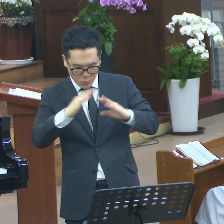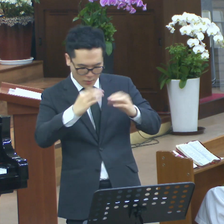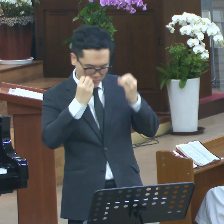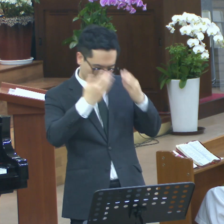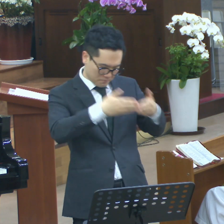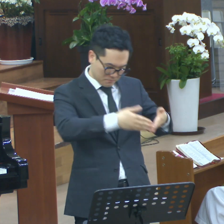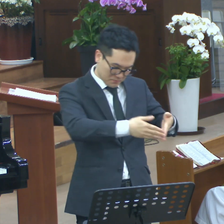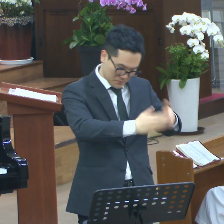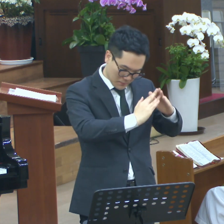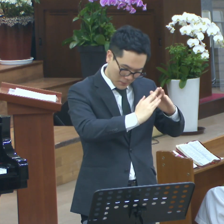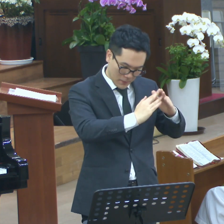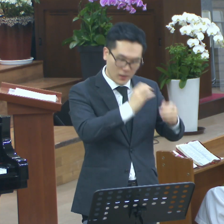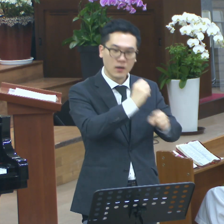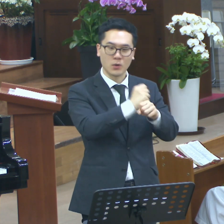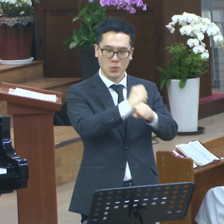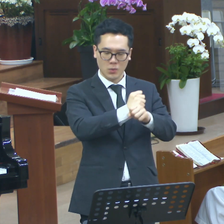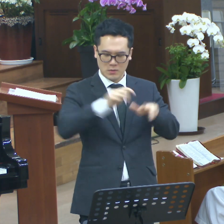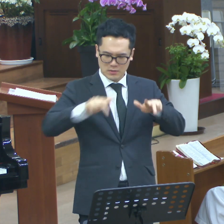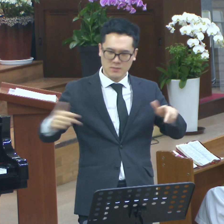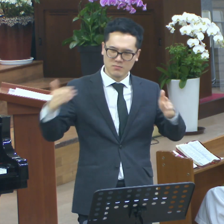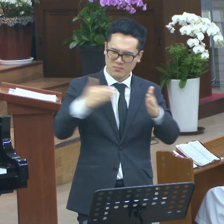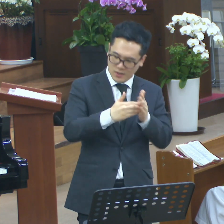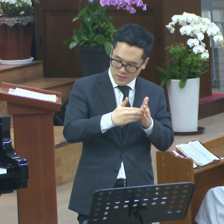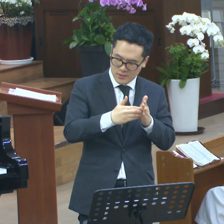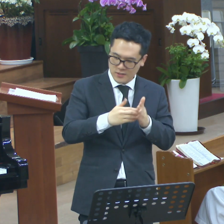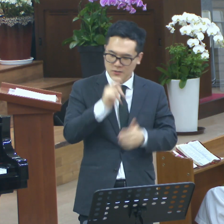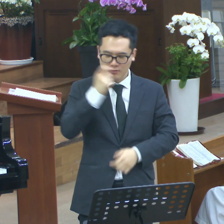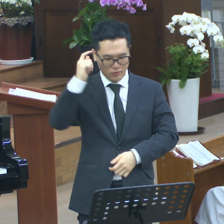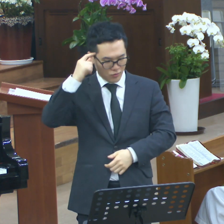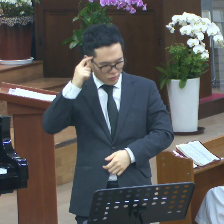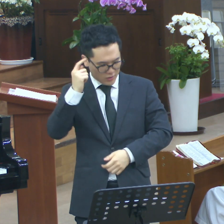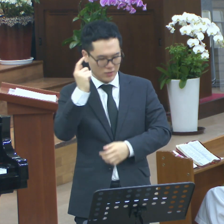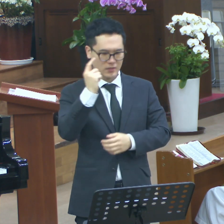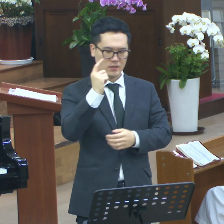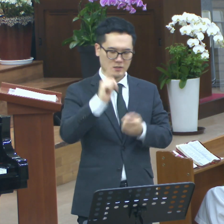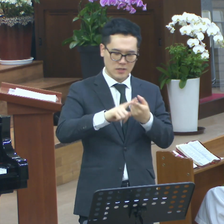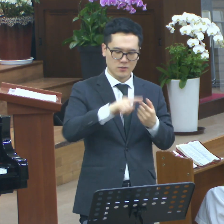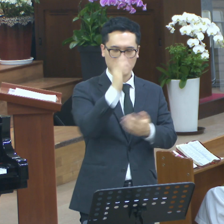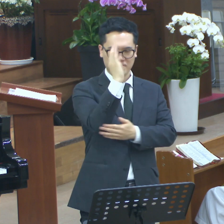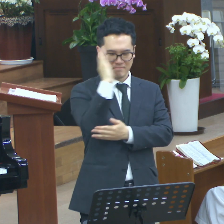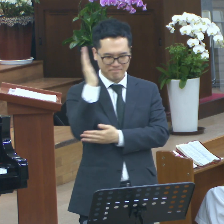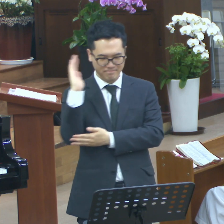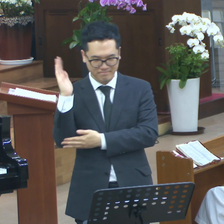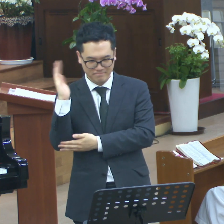성경을 강사로 뛰다가 이제 죄보기 큐티를 하고 있다. 그래서